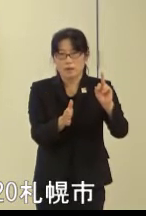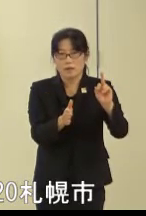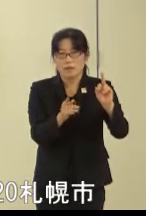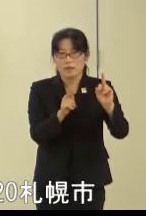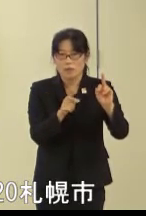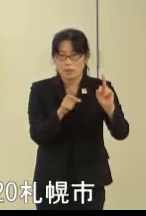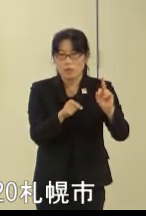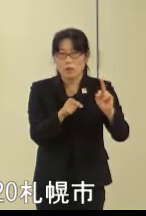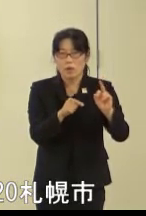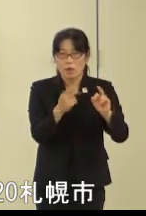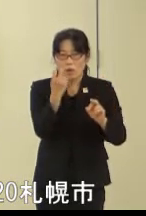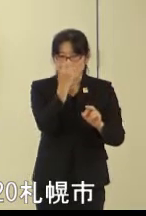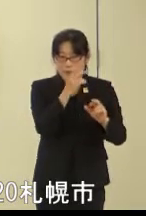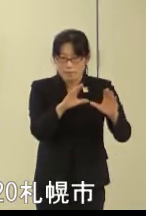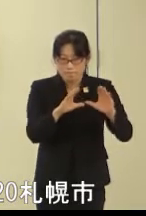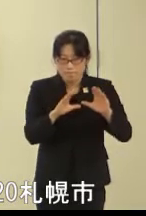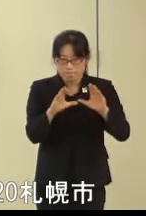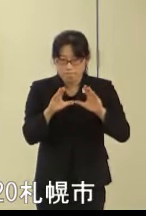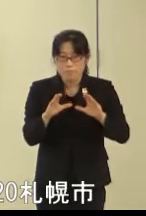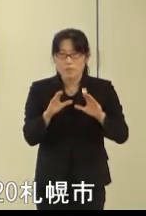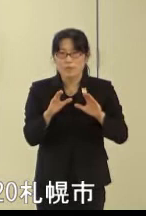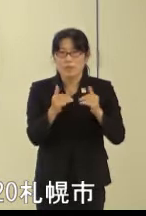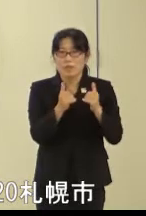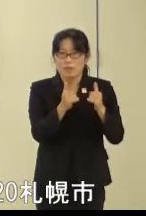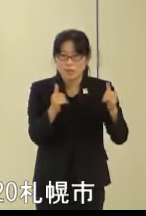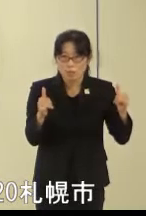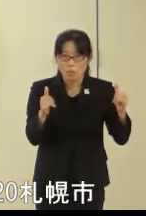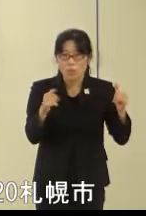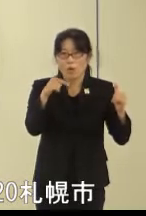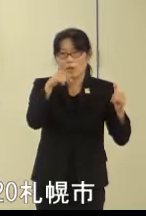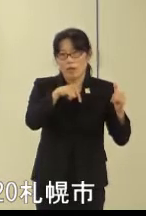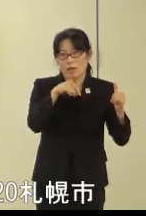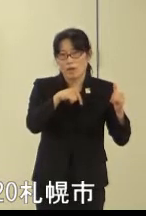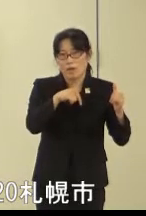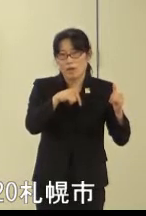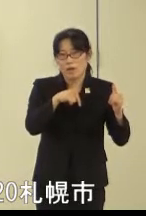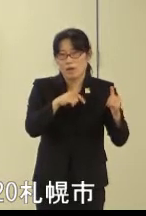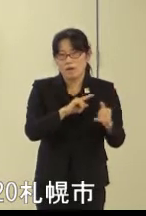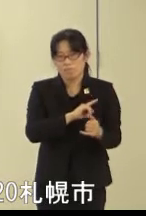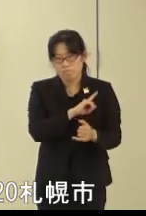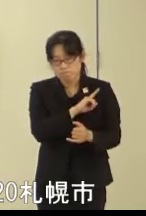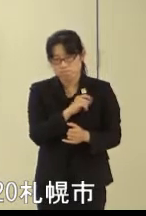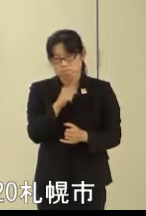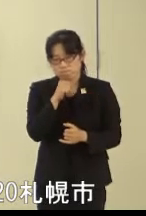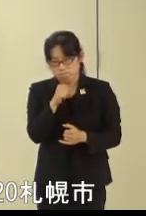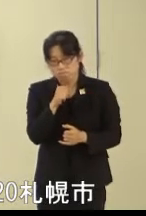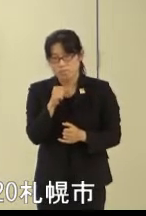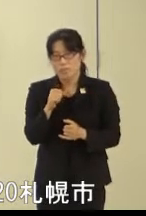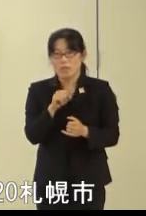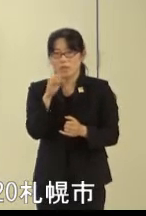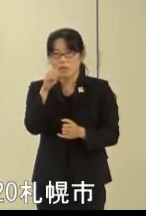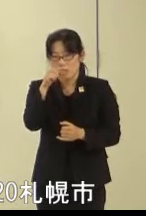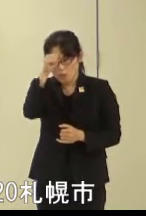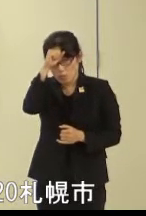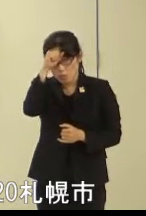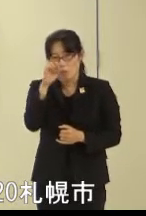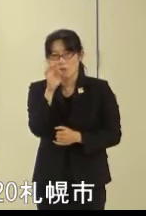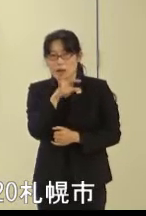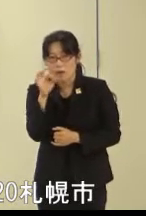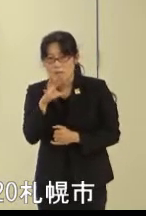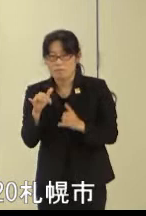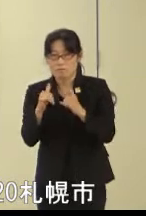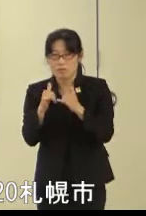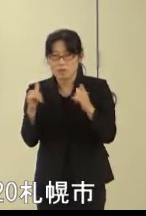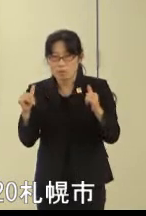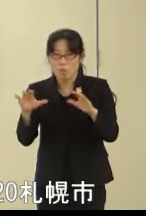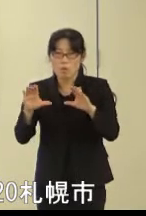のま検査を受けられた方の中には無症状で検査を受けられたという方もいらっしゃい